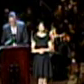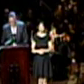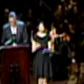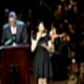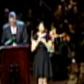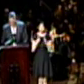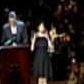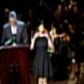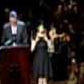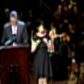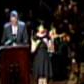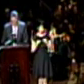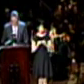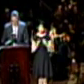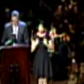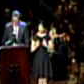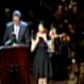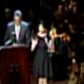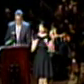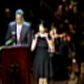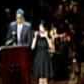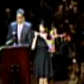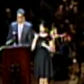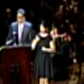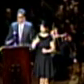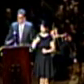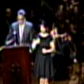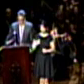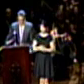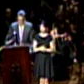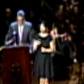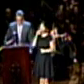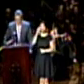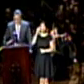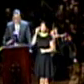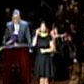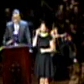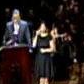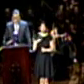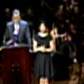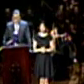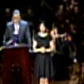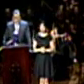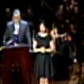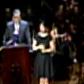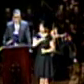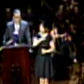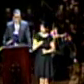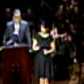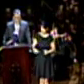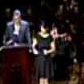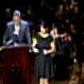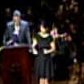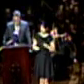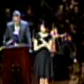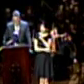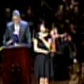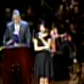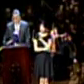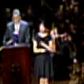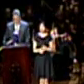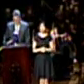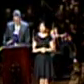Muy buenas noches. Excelentísimo señor Luis Guillermo Solís, Presidente de la